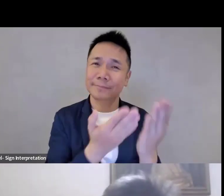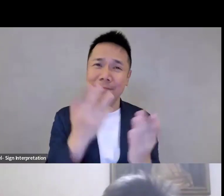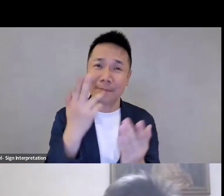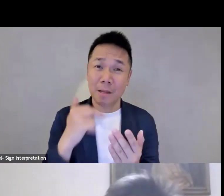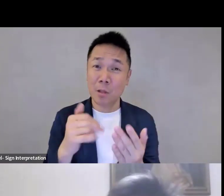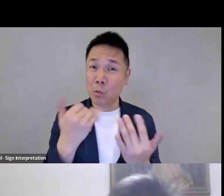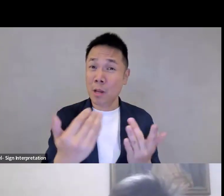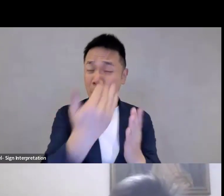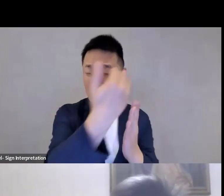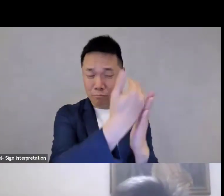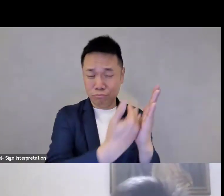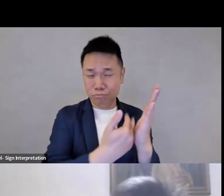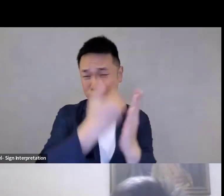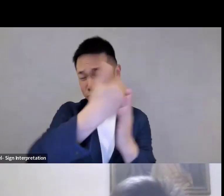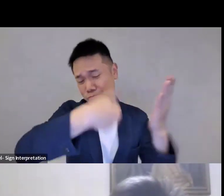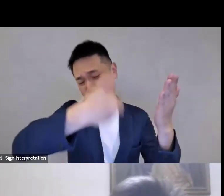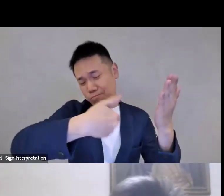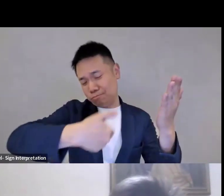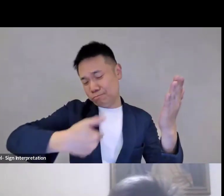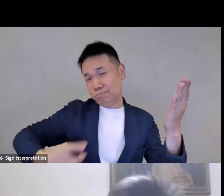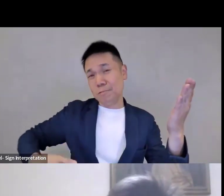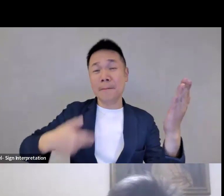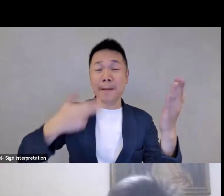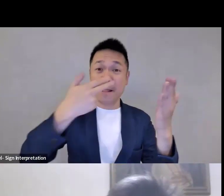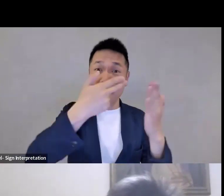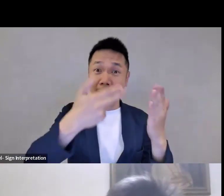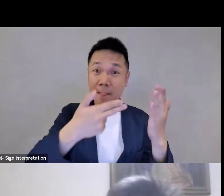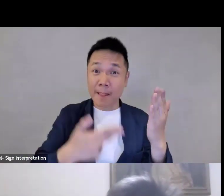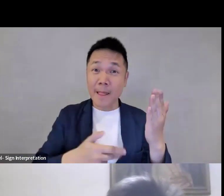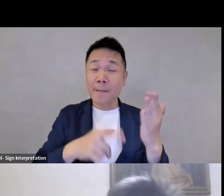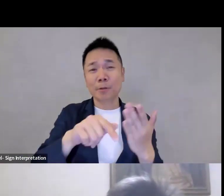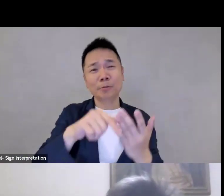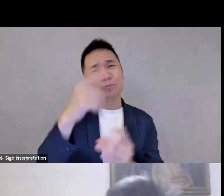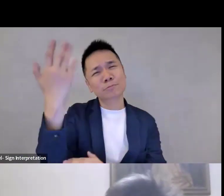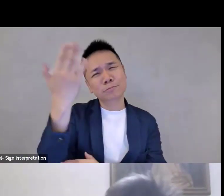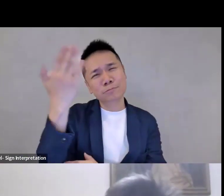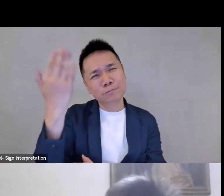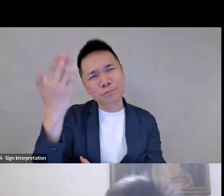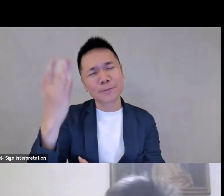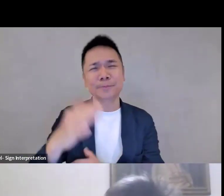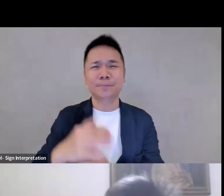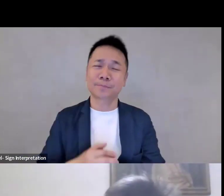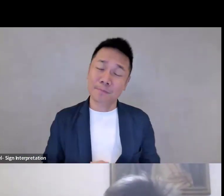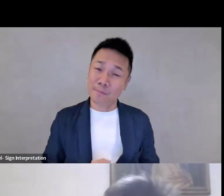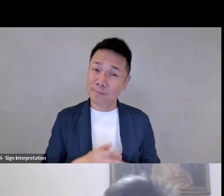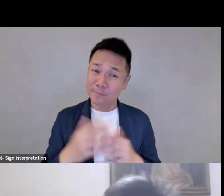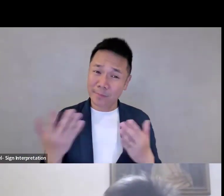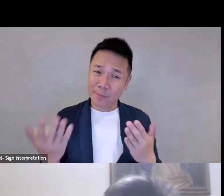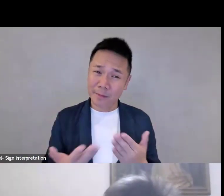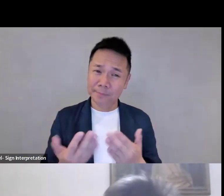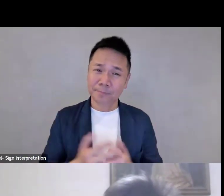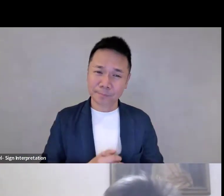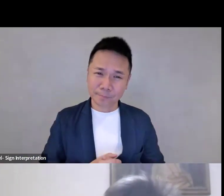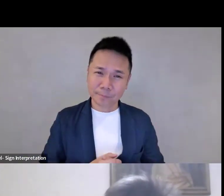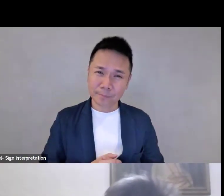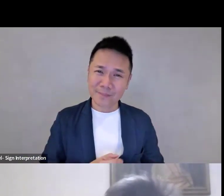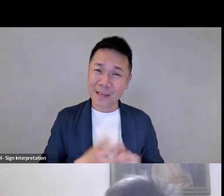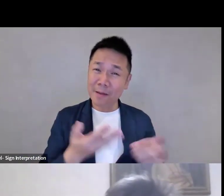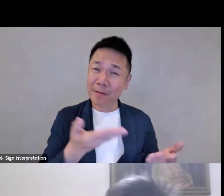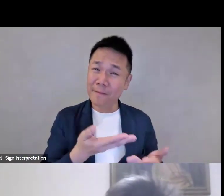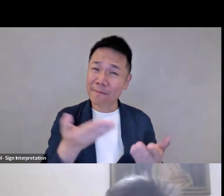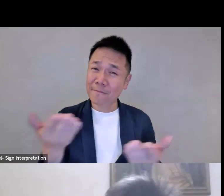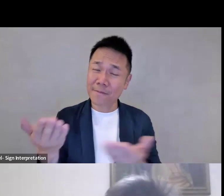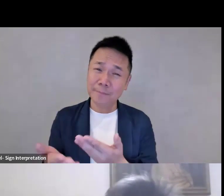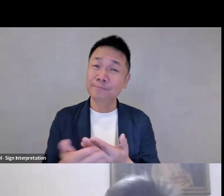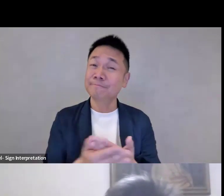个追思纪念会。那今天呢，我们有很多的这个讲者，